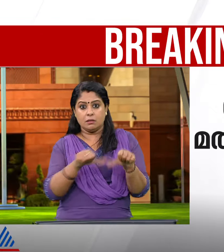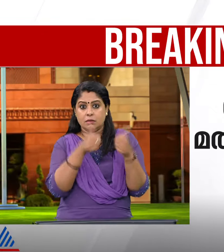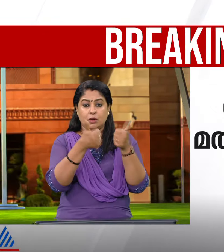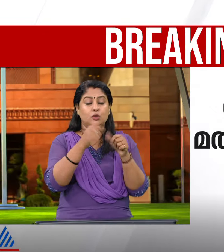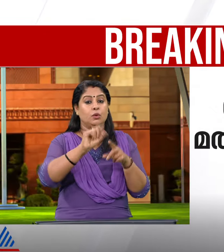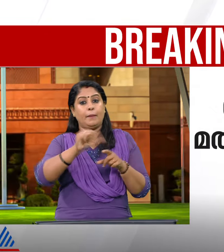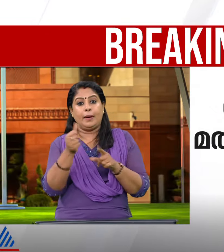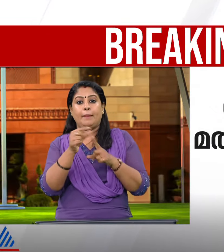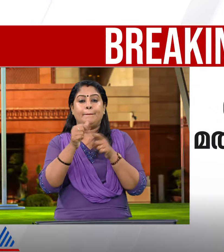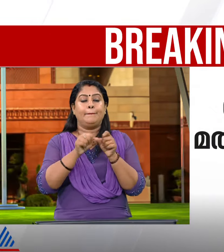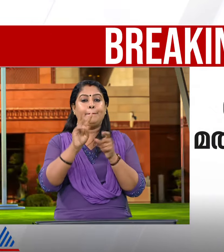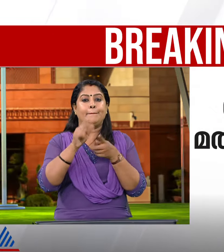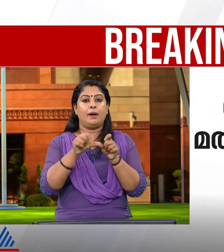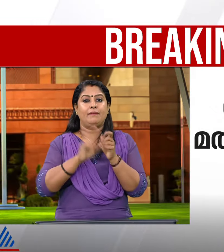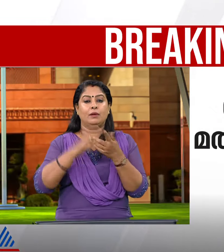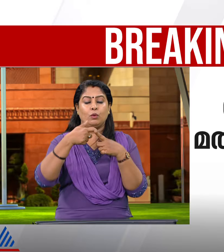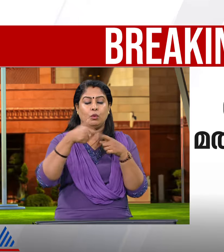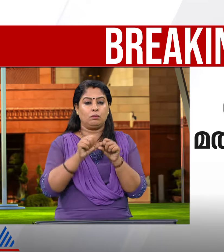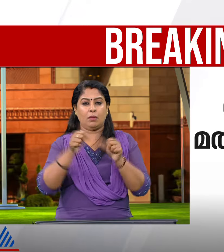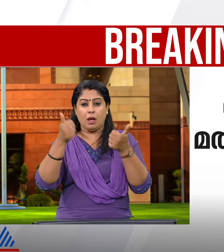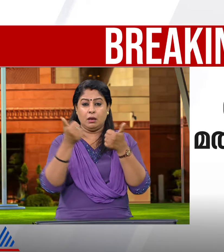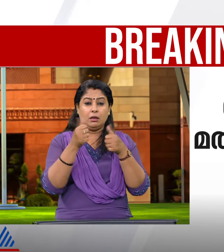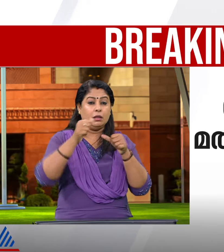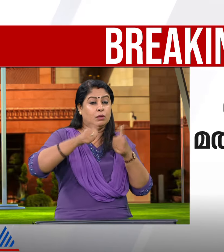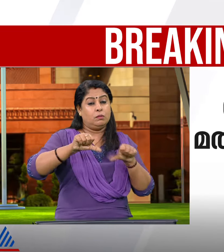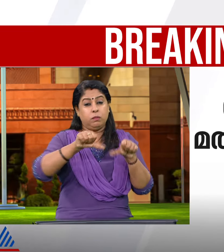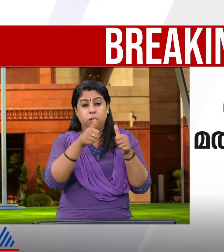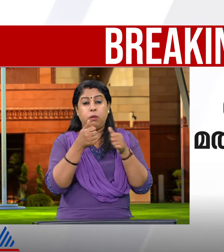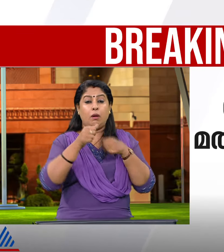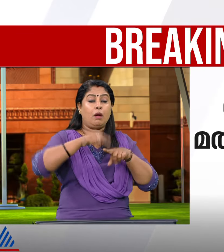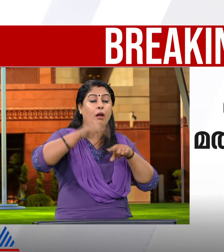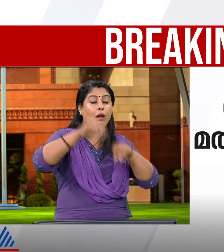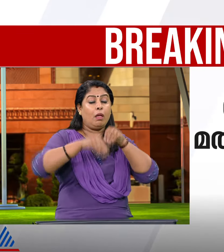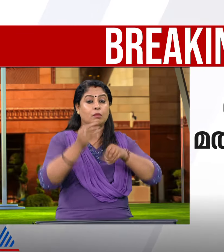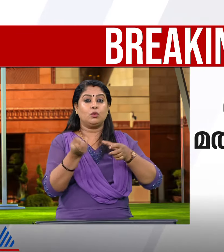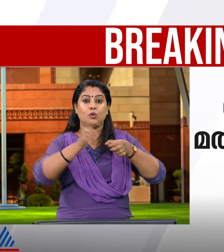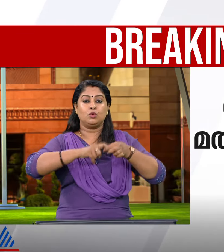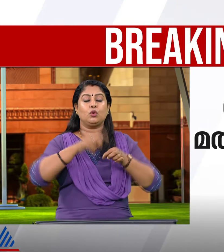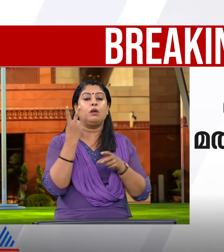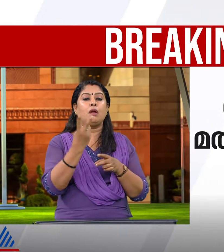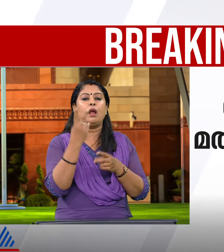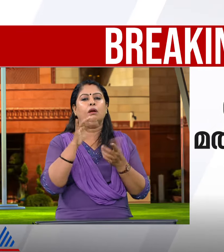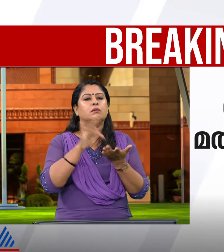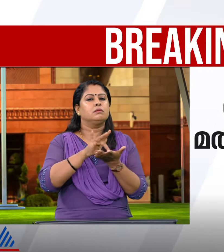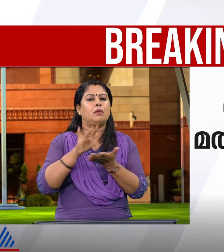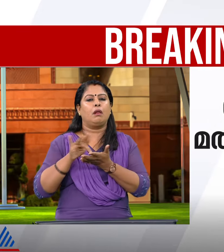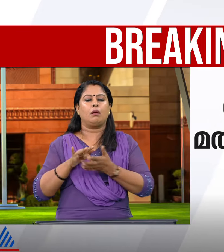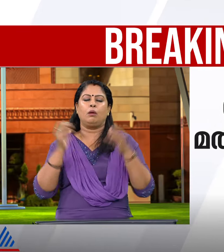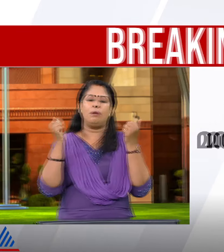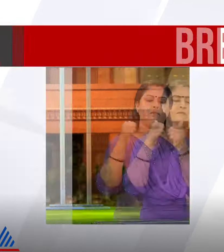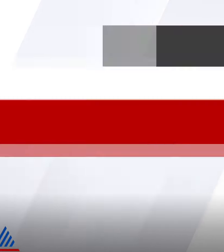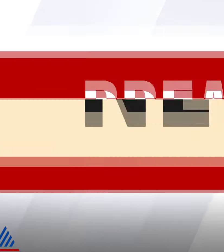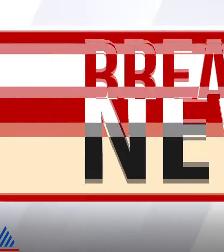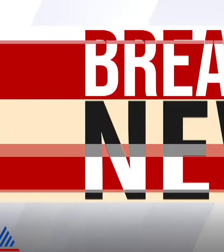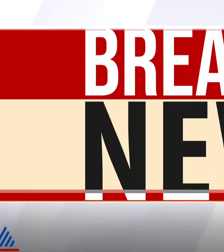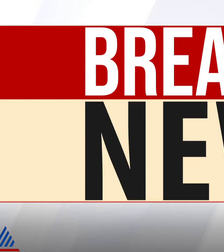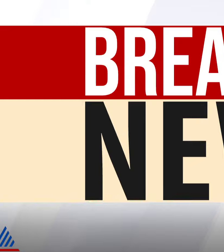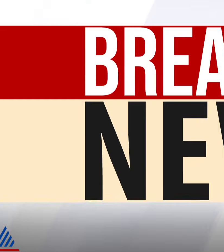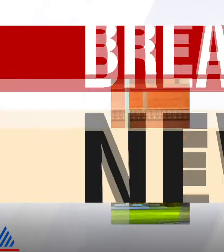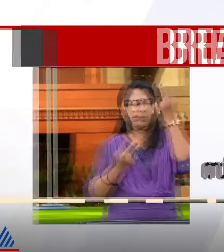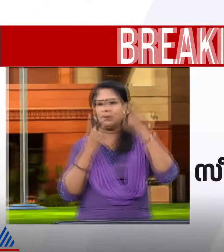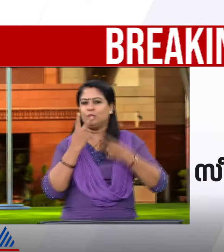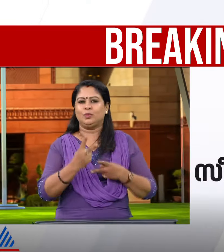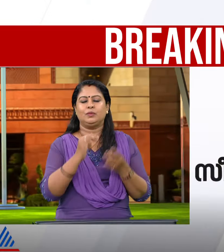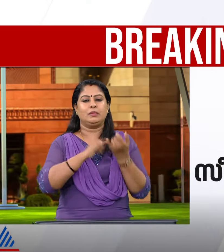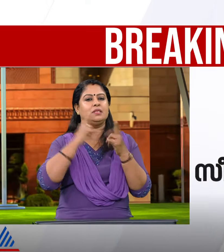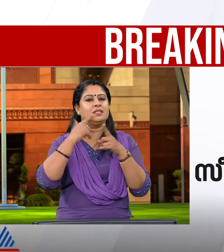ചൌളിംഗ് മത്സരിച്ച രണ്ട് സീറ്റുകളിലും തോൽക്കുകയും ചെയ്തു. കൂടുതൽ വിവരങ്ങൾ നമുക്ക് റോബിൻ മാത്യു മറ്റത്തിൽ പറഞ്ഞു തരും.